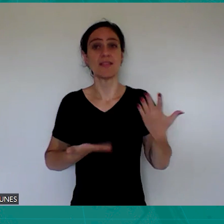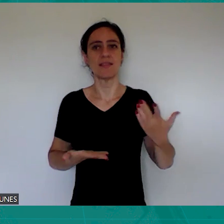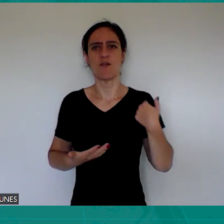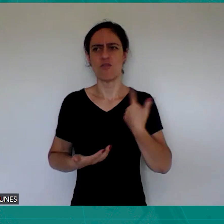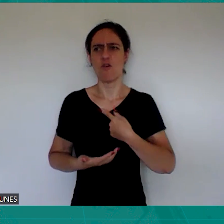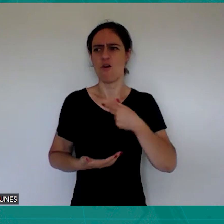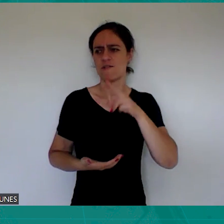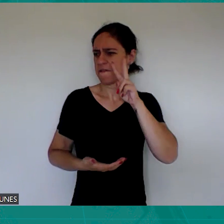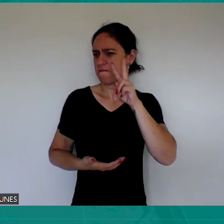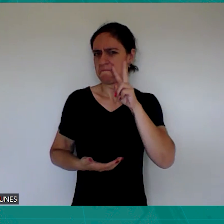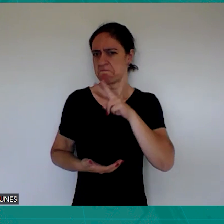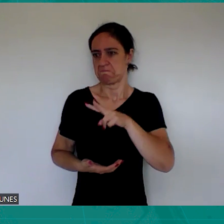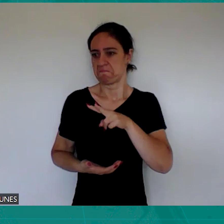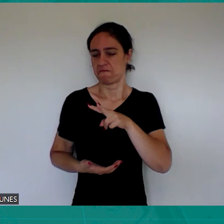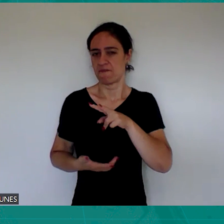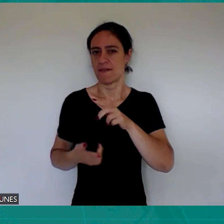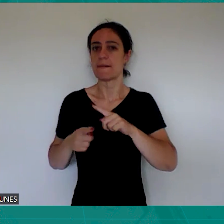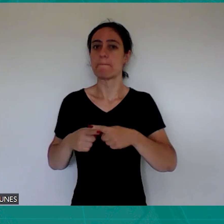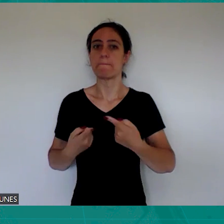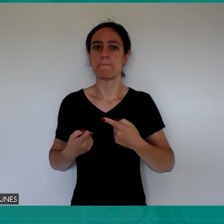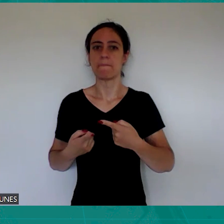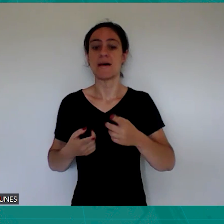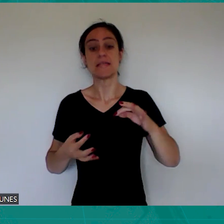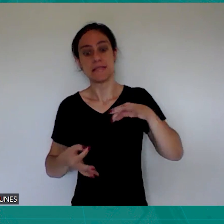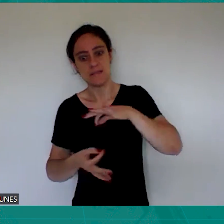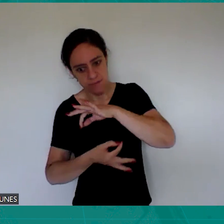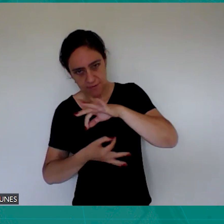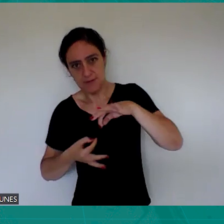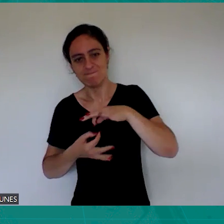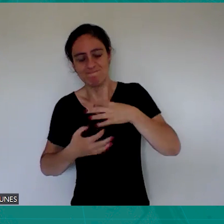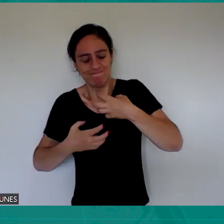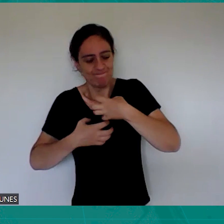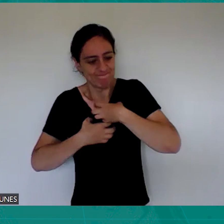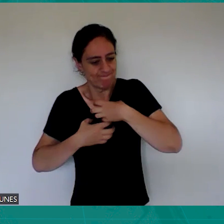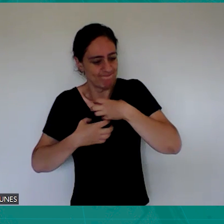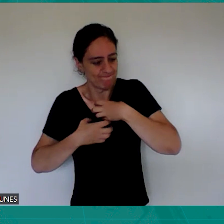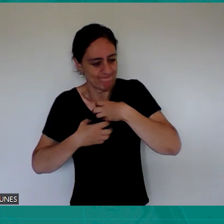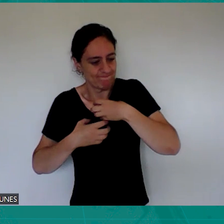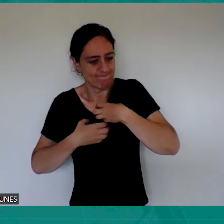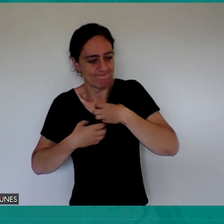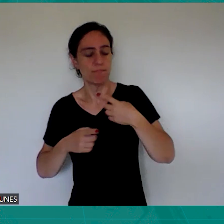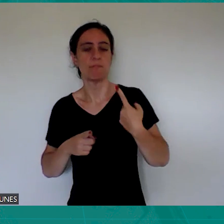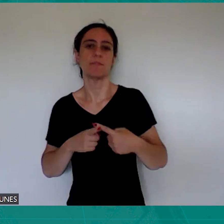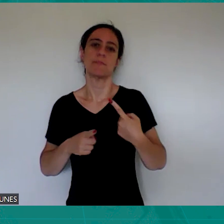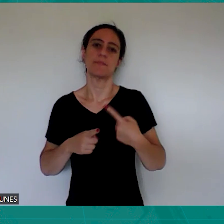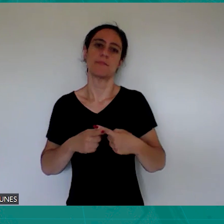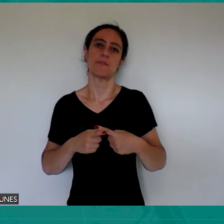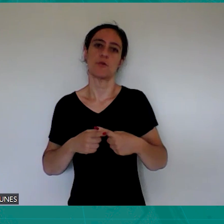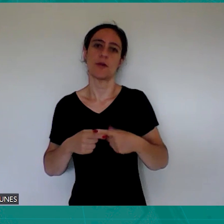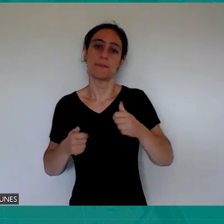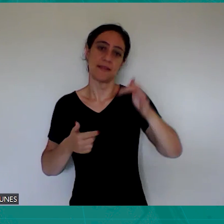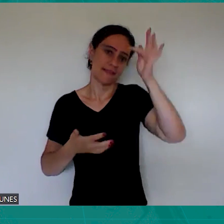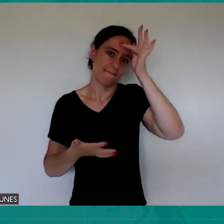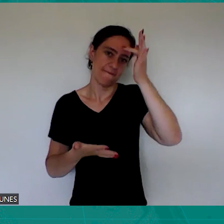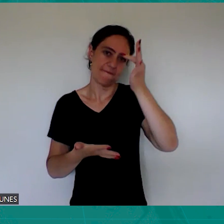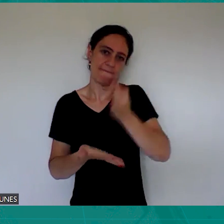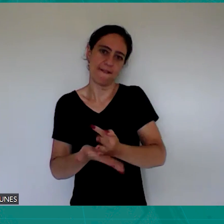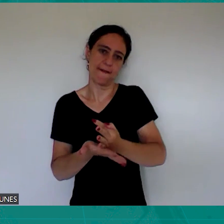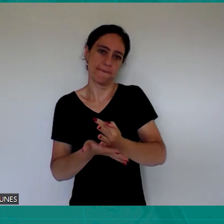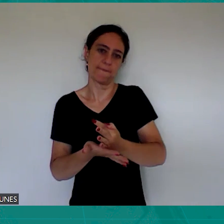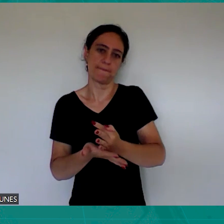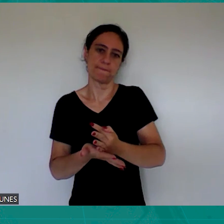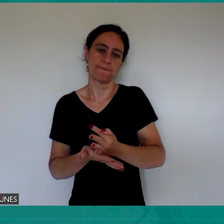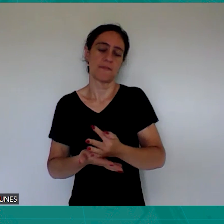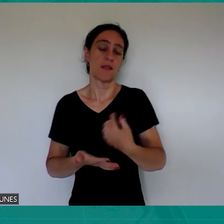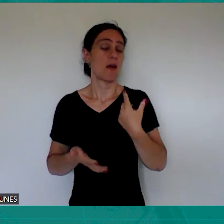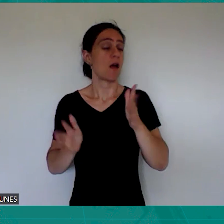fisicamente, mas nós vemos espiritualmente, porque nós vemos com os olhos da fé, não vendo agora, mas